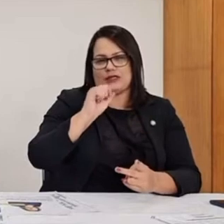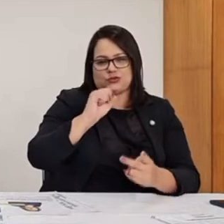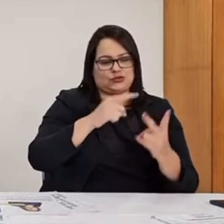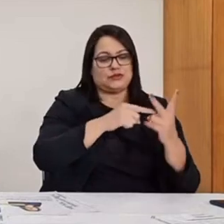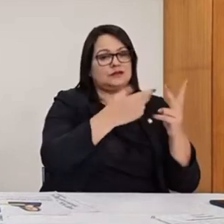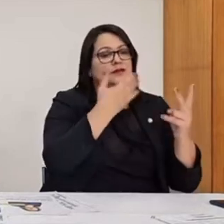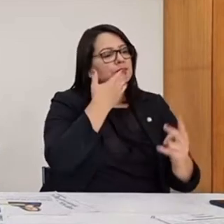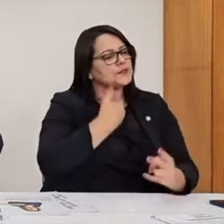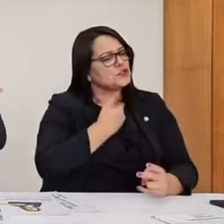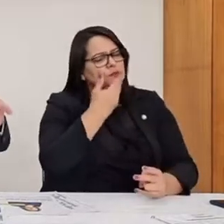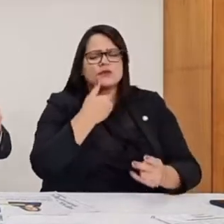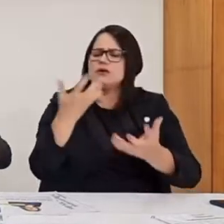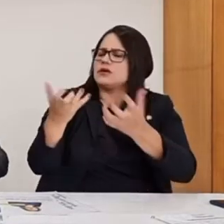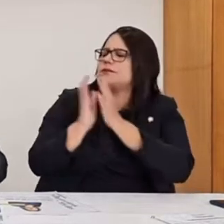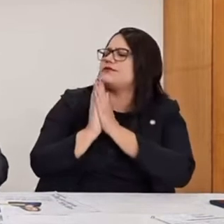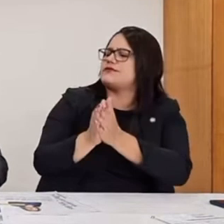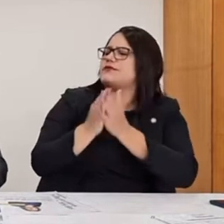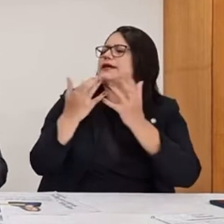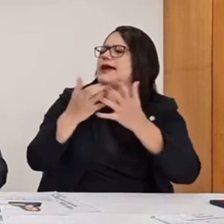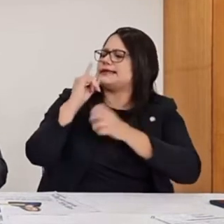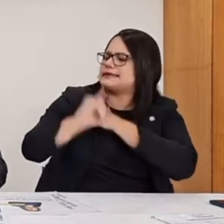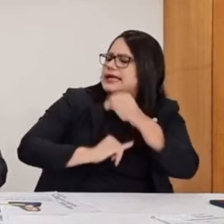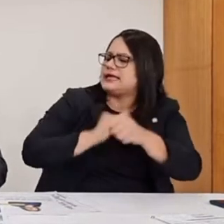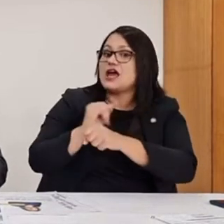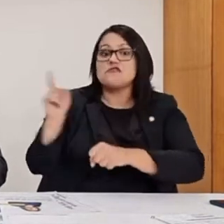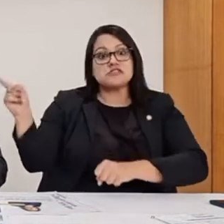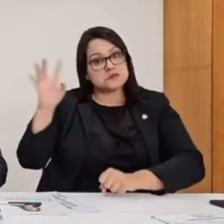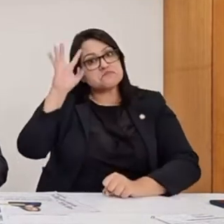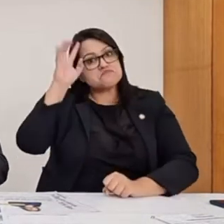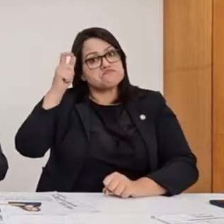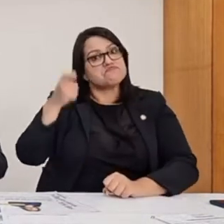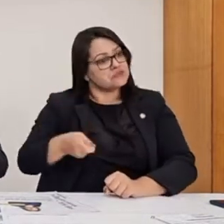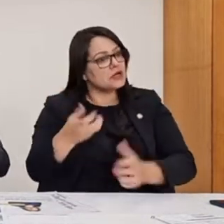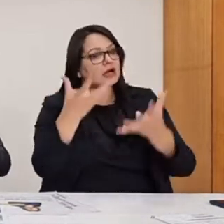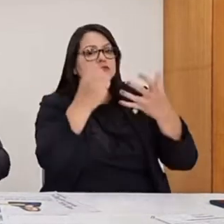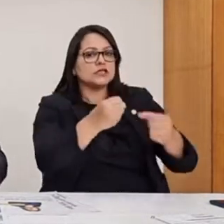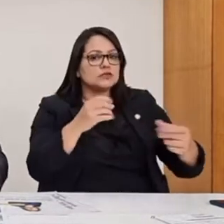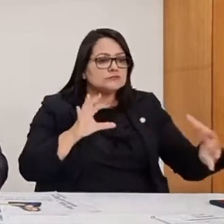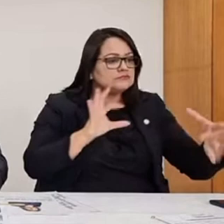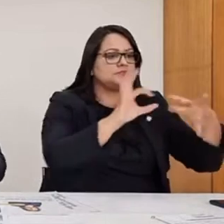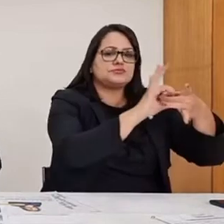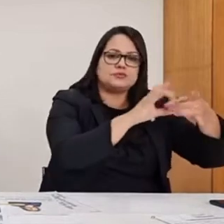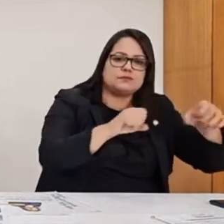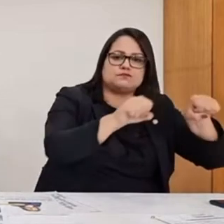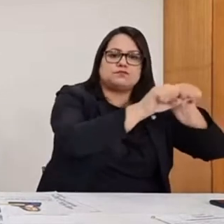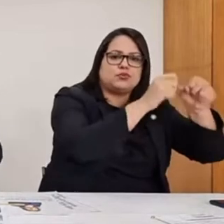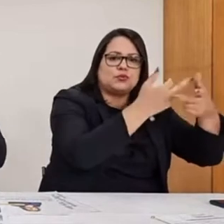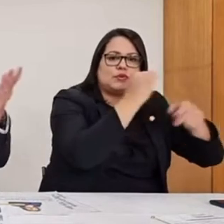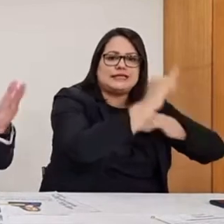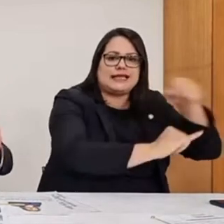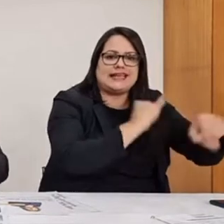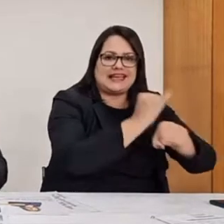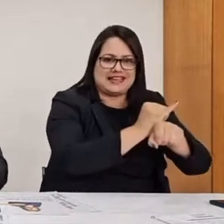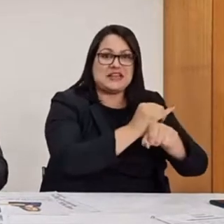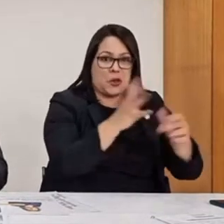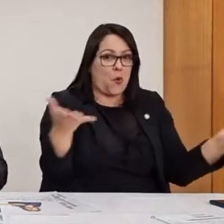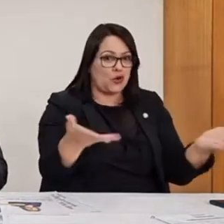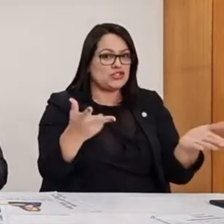Você imediatamente providenciou colocar o ponto de internet lá. Então, com a chegada do 5G, até usei da palavra hoje